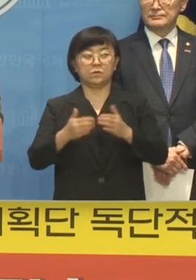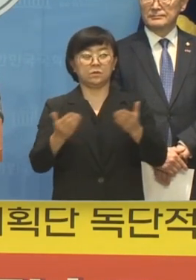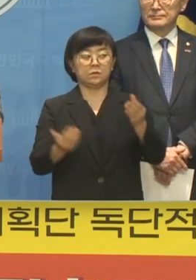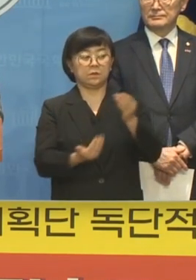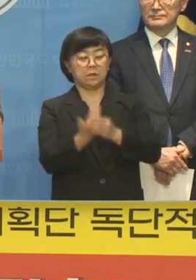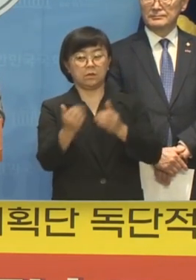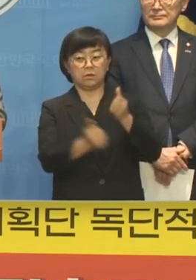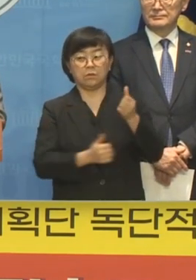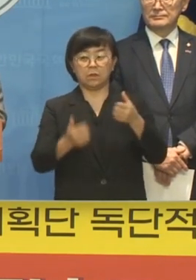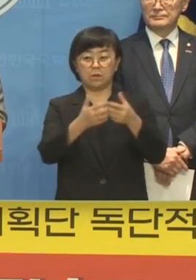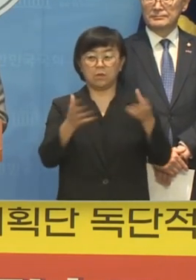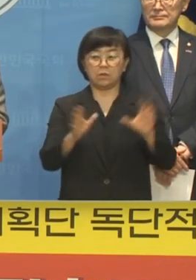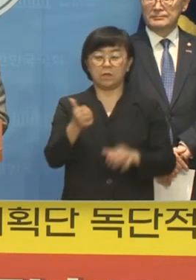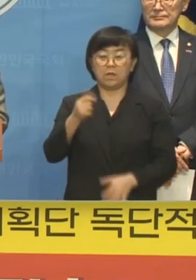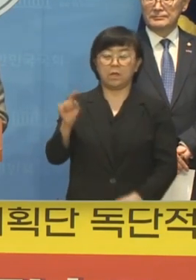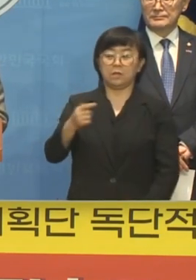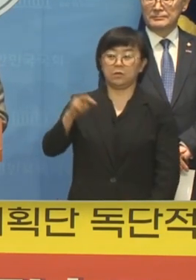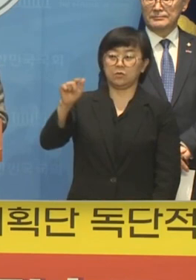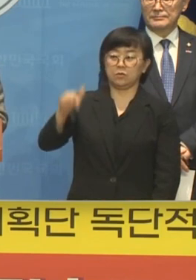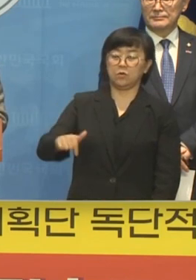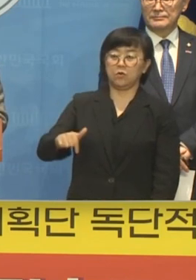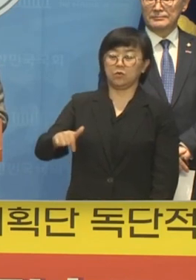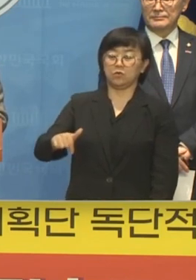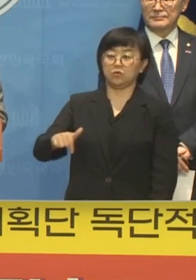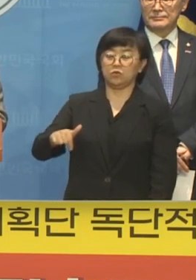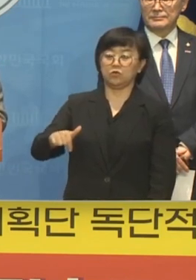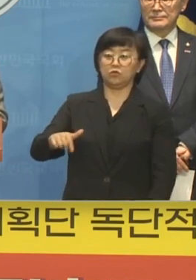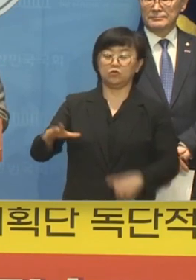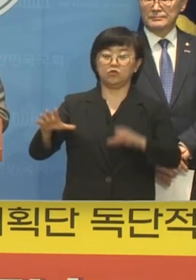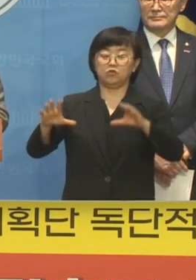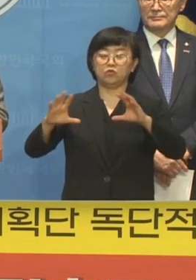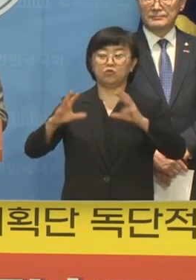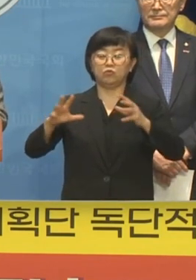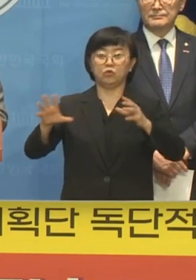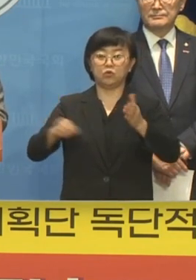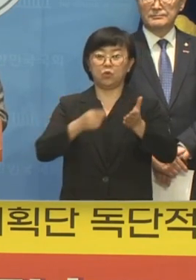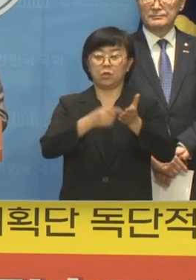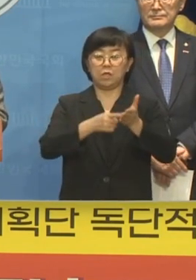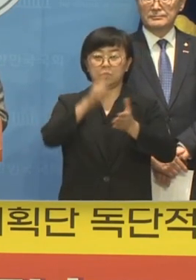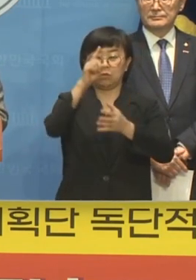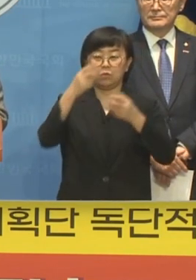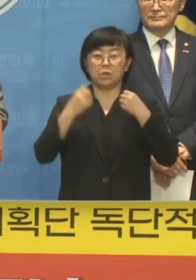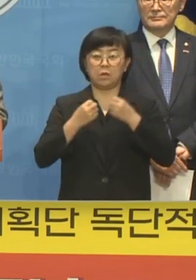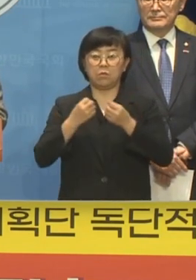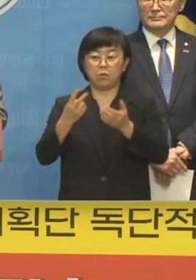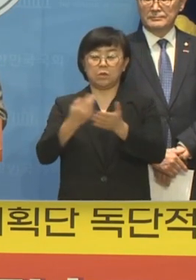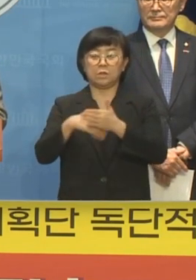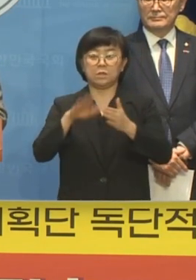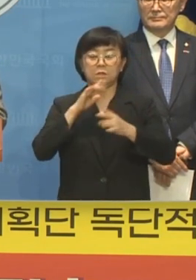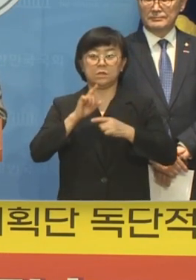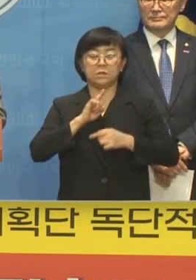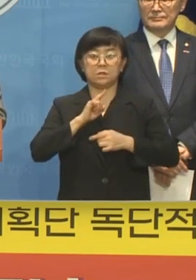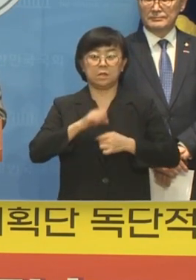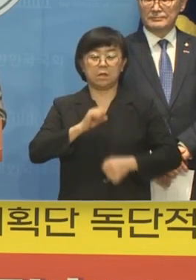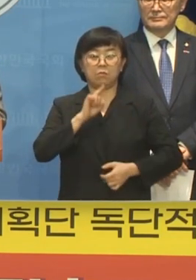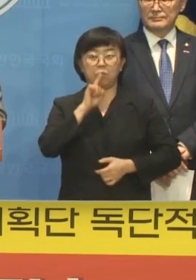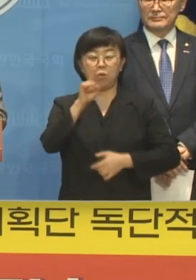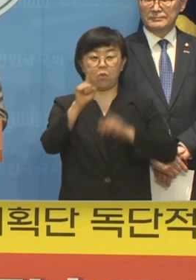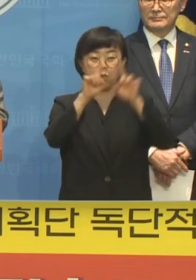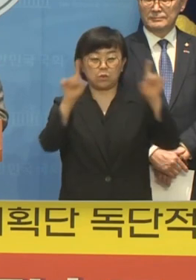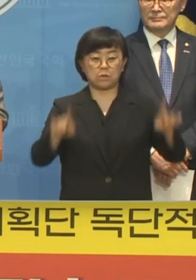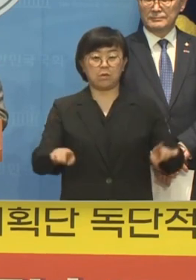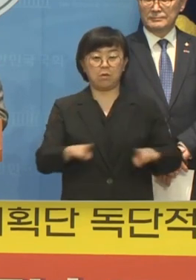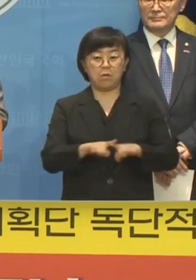여순사건위원회 한덕수 국무총리님과 그 다음에 정부에게 보내는 이 진상보고서 작성